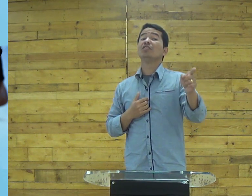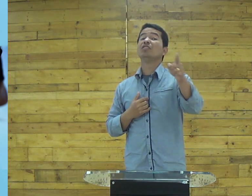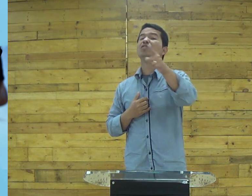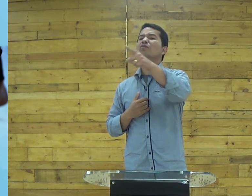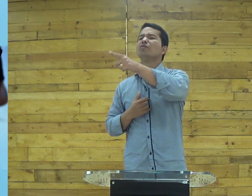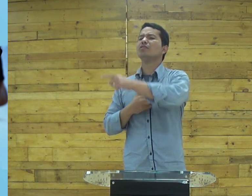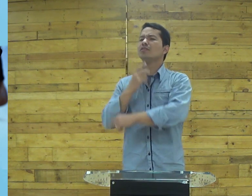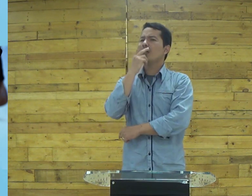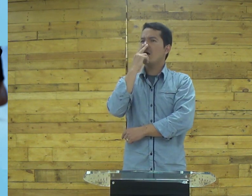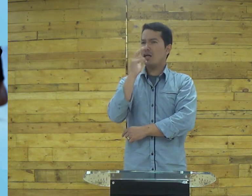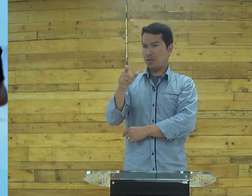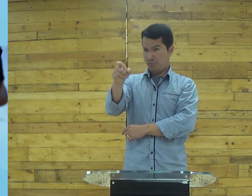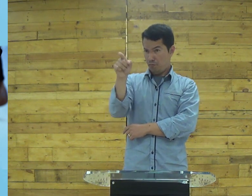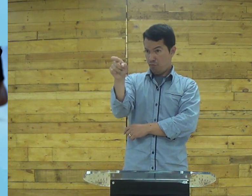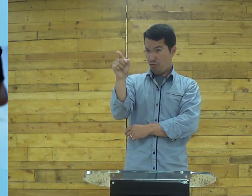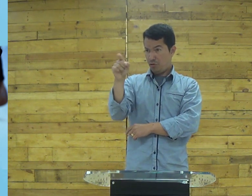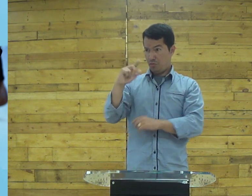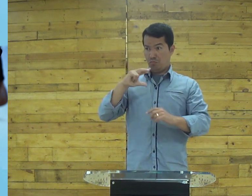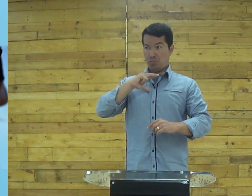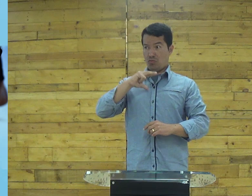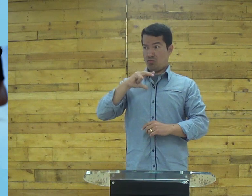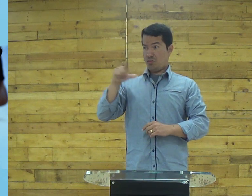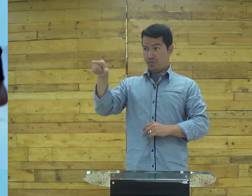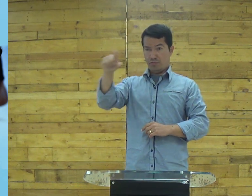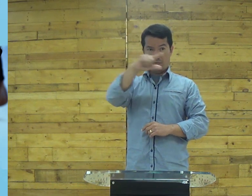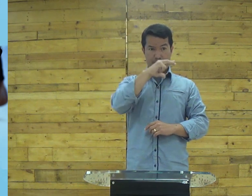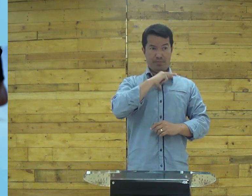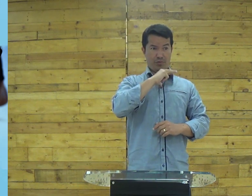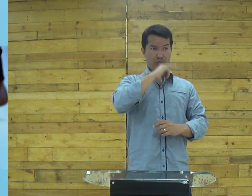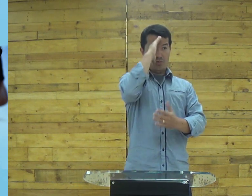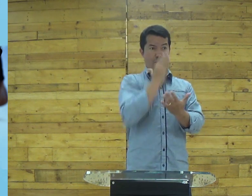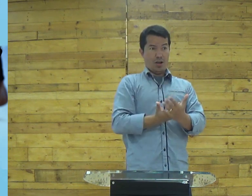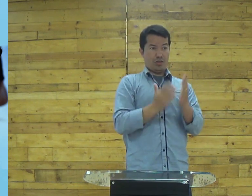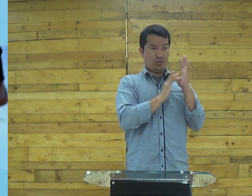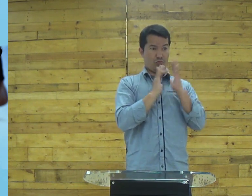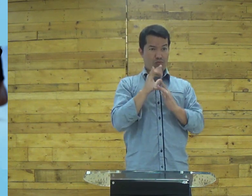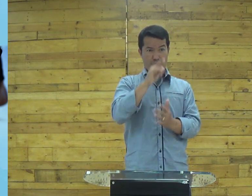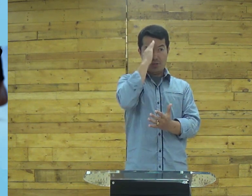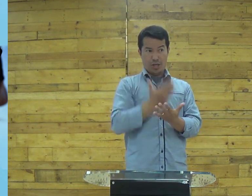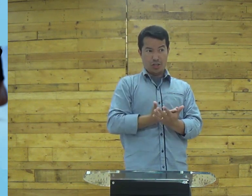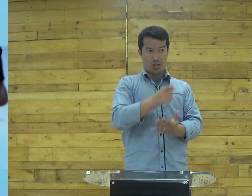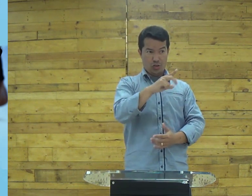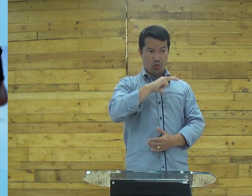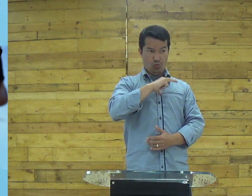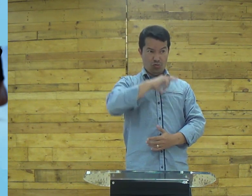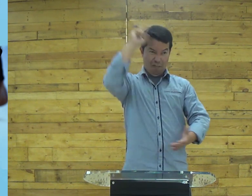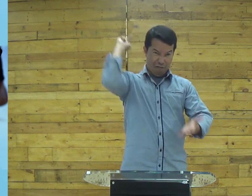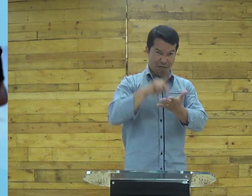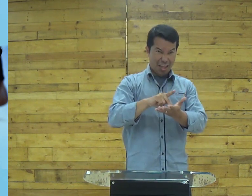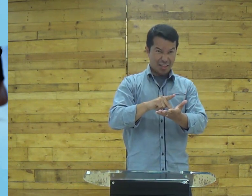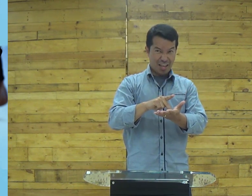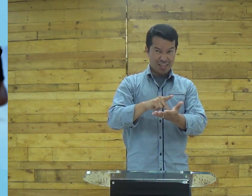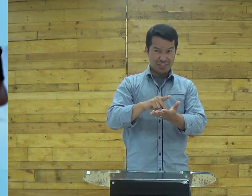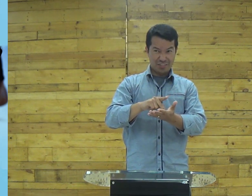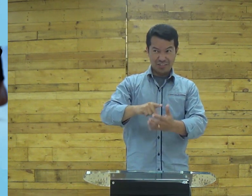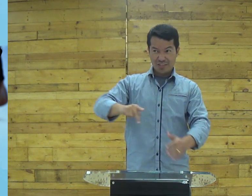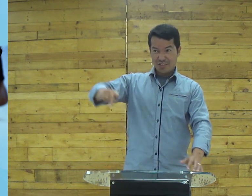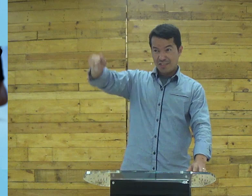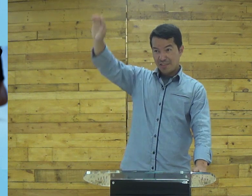Jesus. E você? Você acha que você realmente acredita em Jesus dentro de você, no